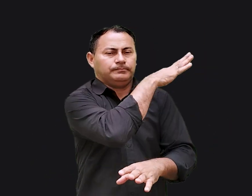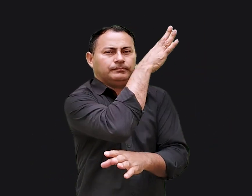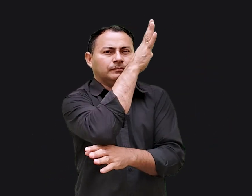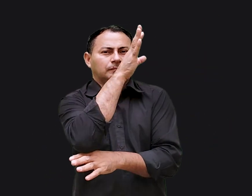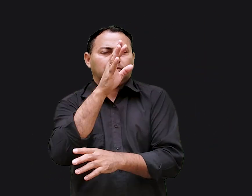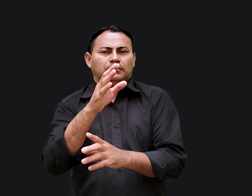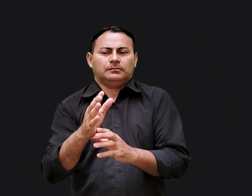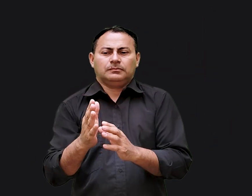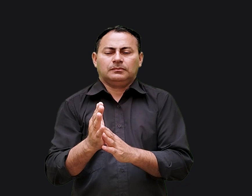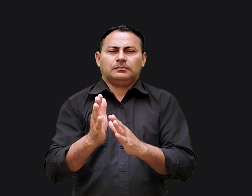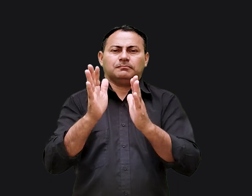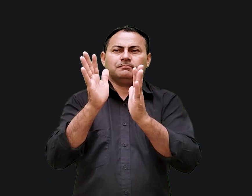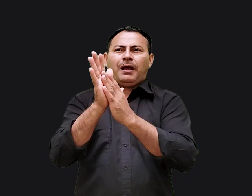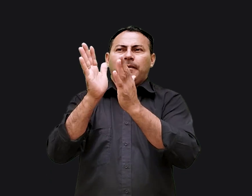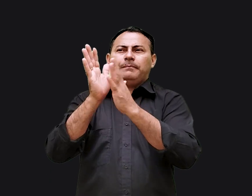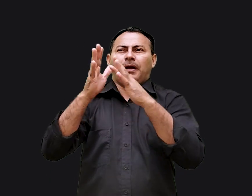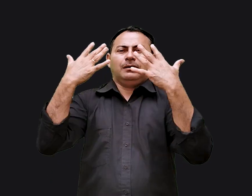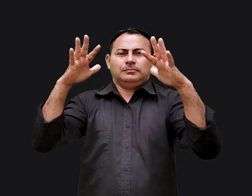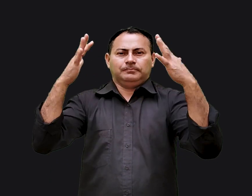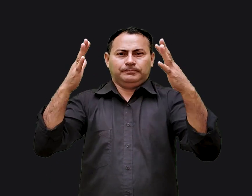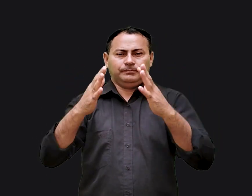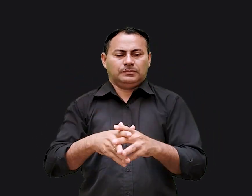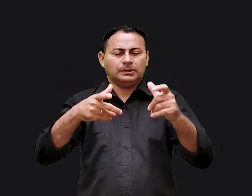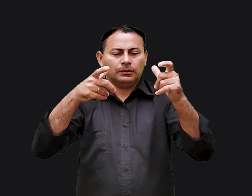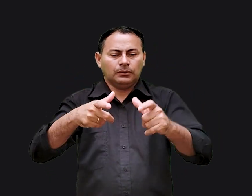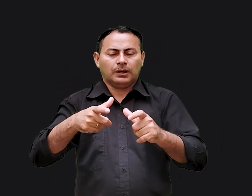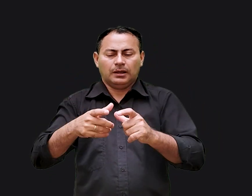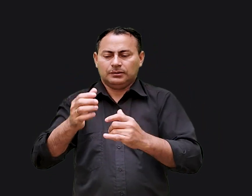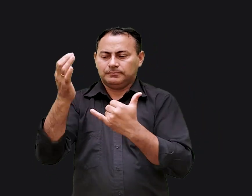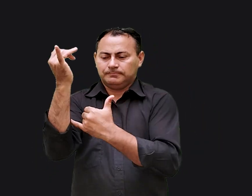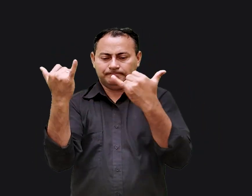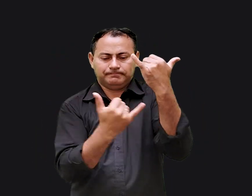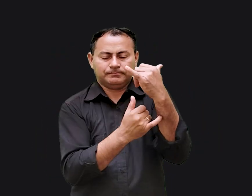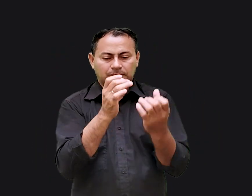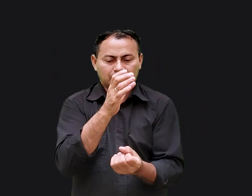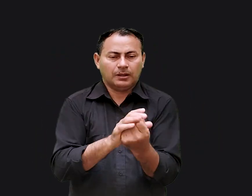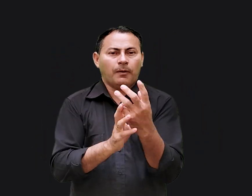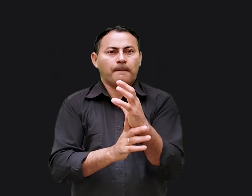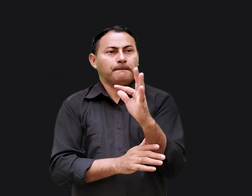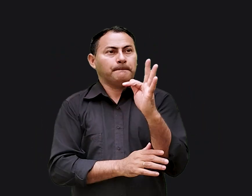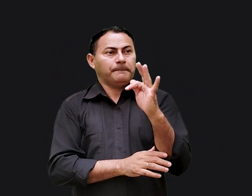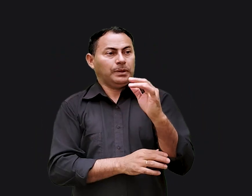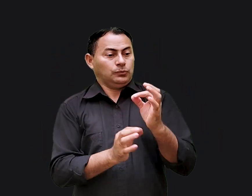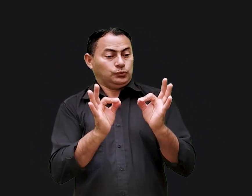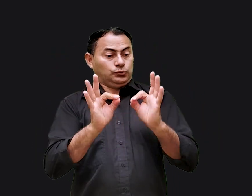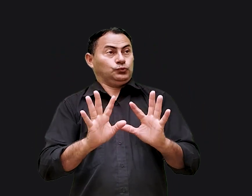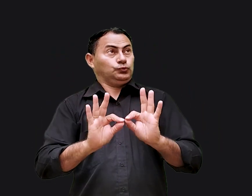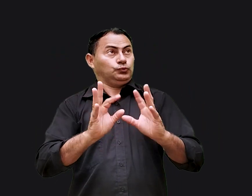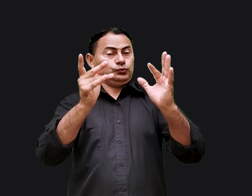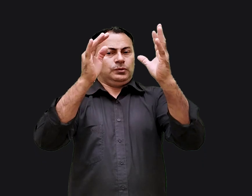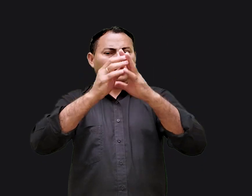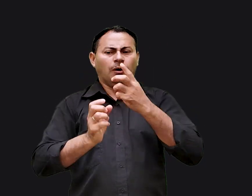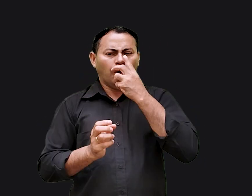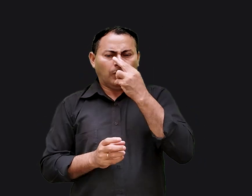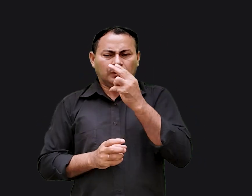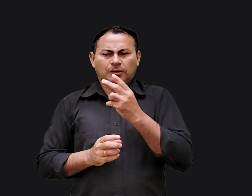campo baterão palmas. No lugar do espinheiro, crescerá o pinheiro, e em vez de roseiras bravas,